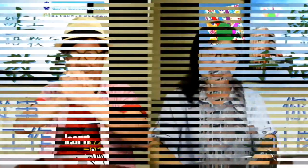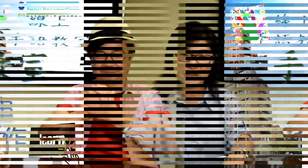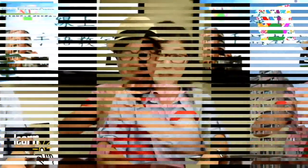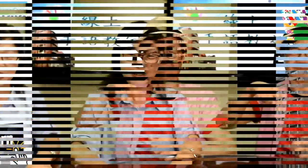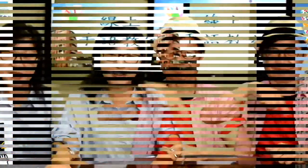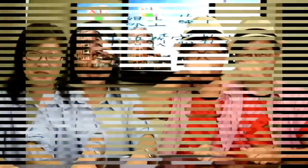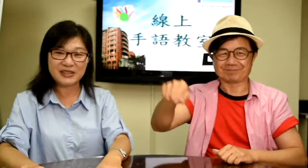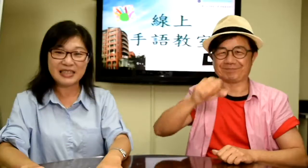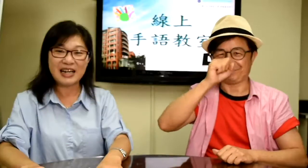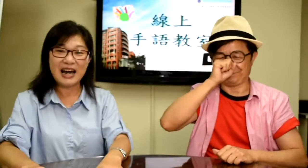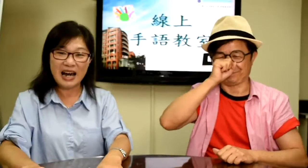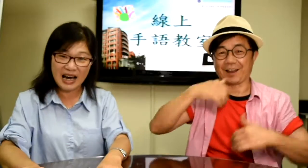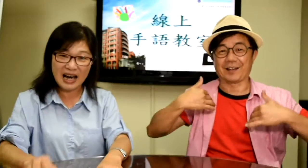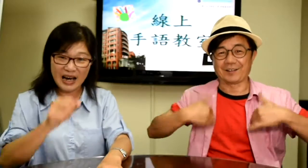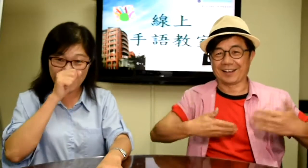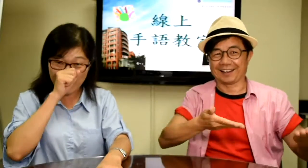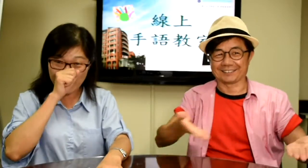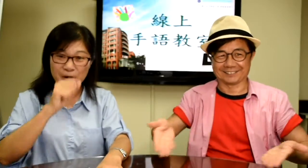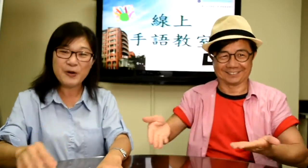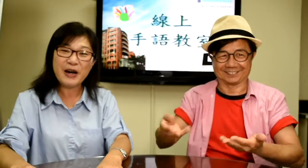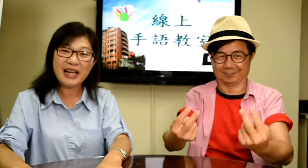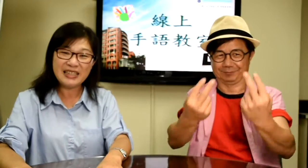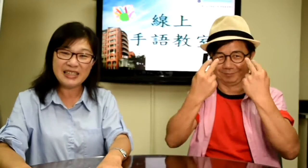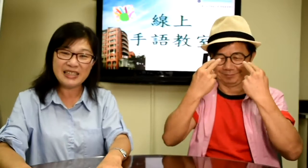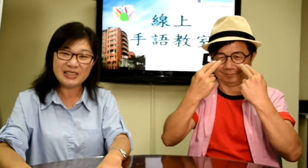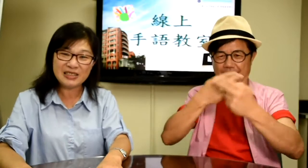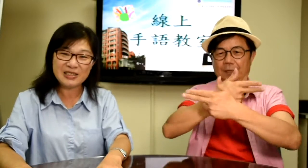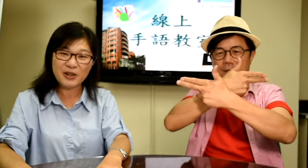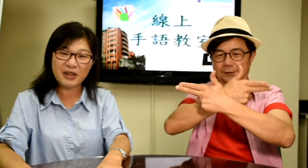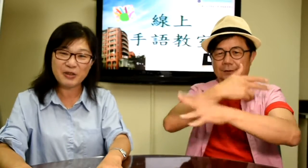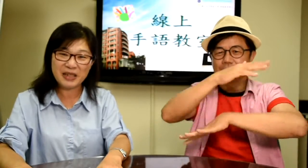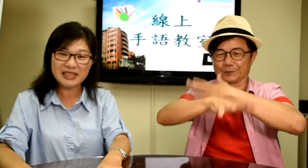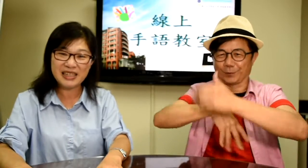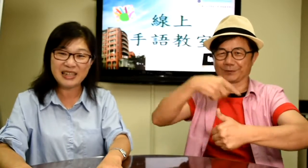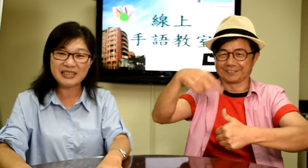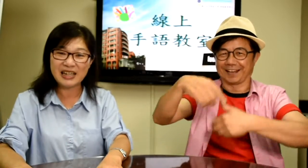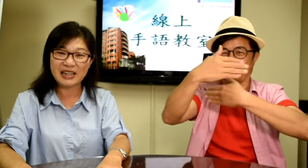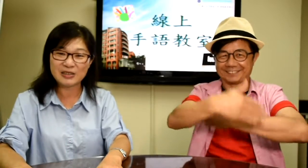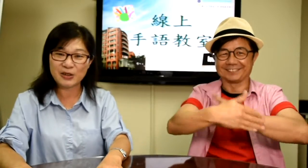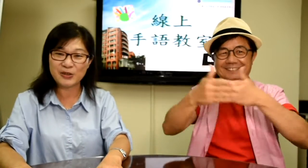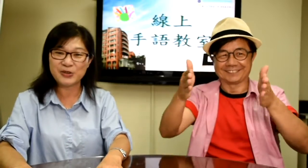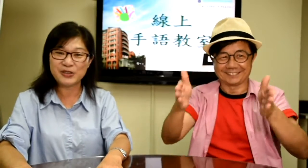朋友，大家好，欢迎收看我们线上手语教